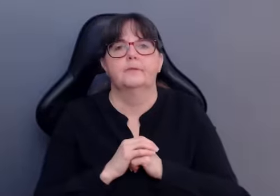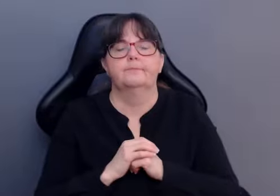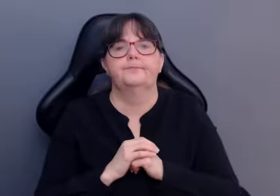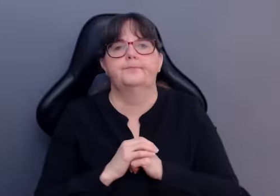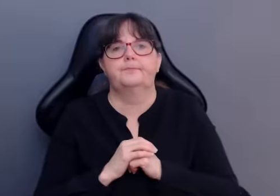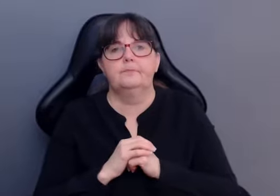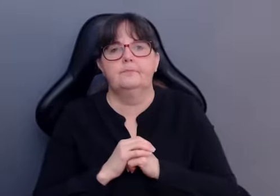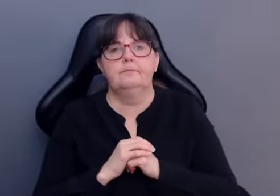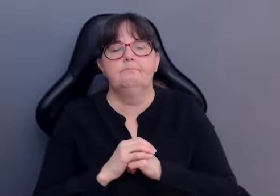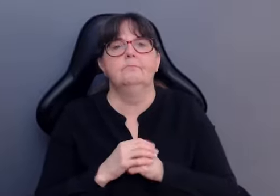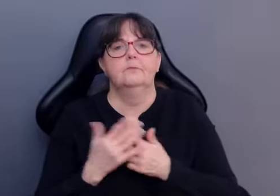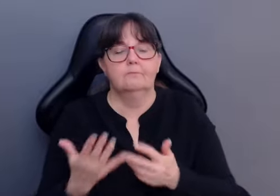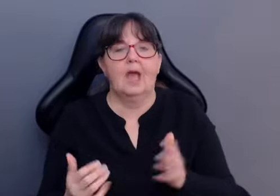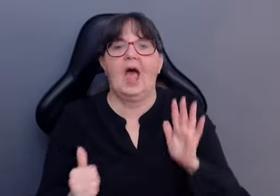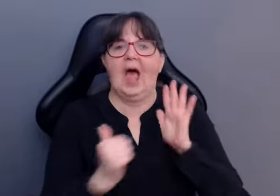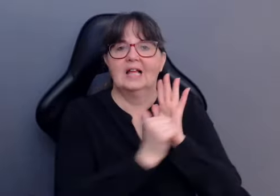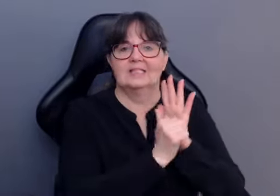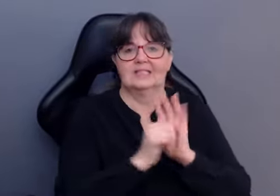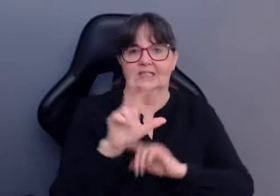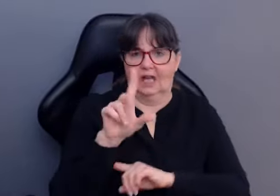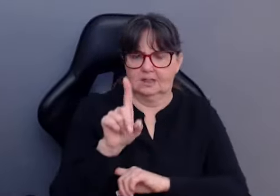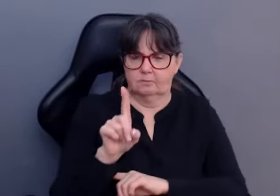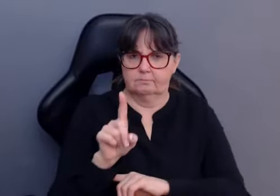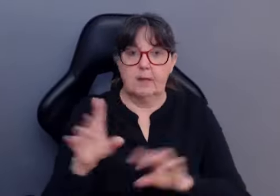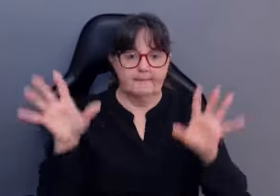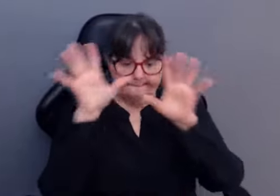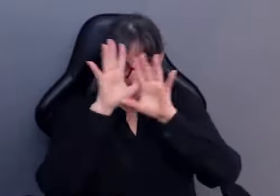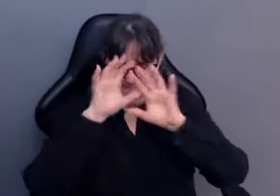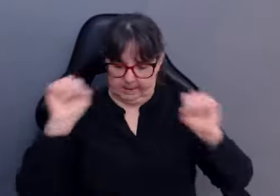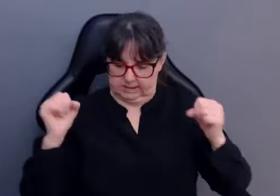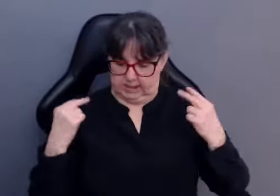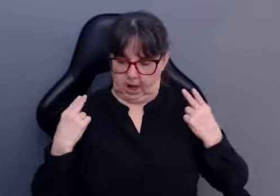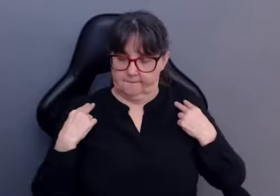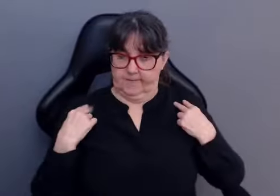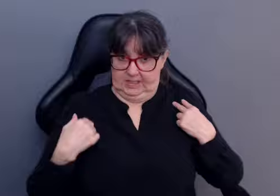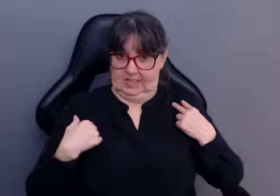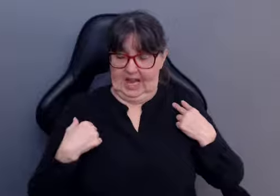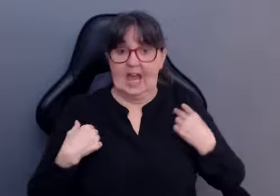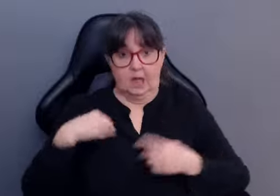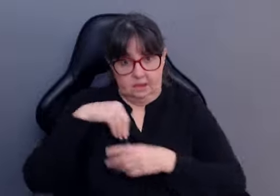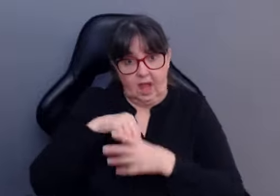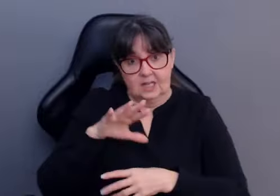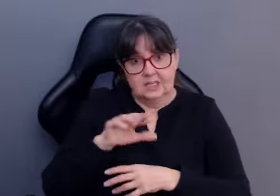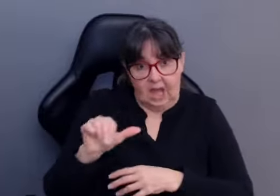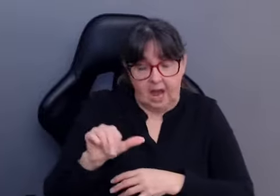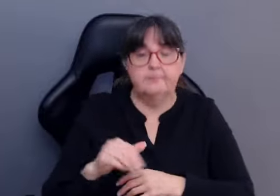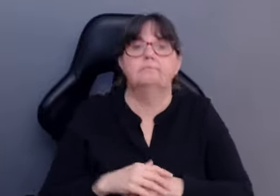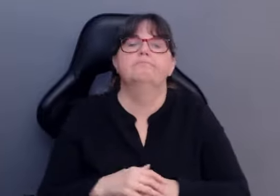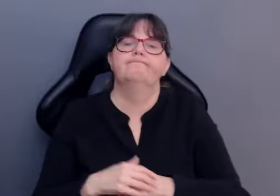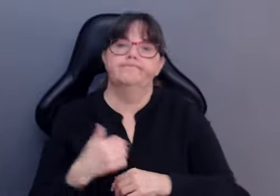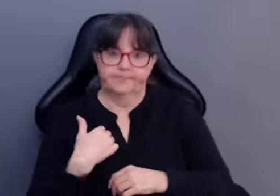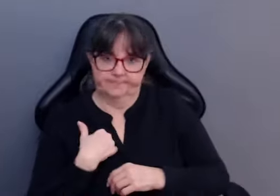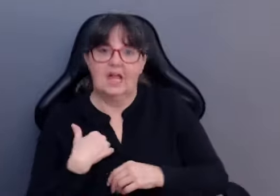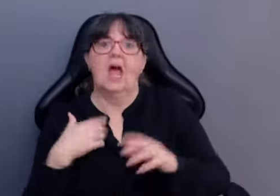Article 31. Président. Le président du conseil est en même temps le président